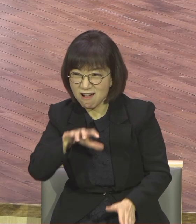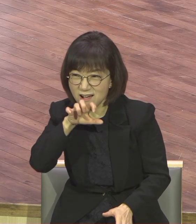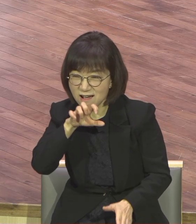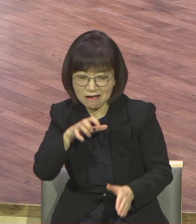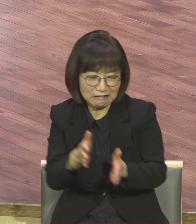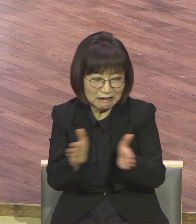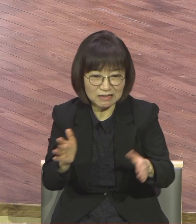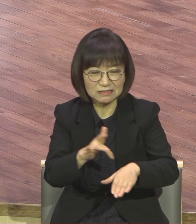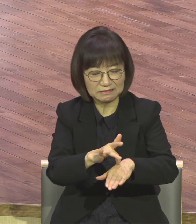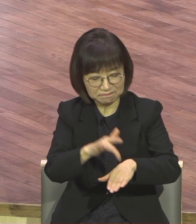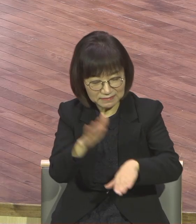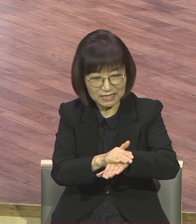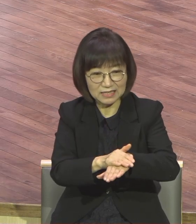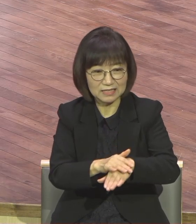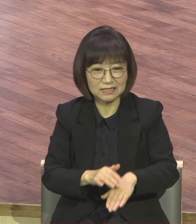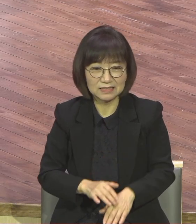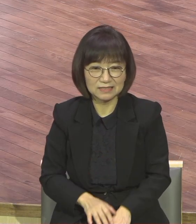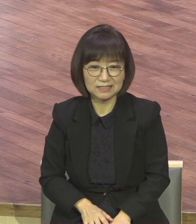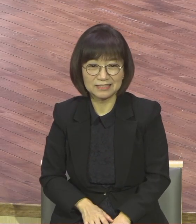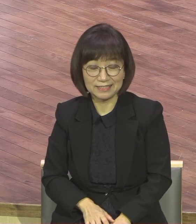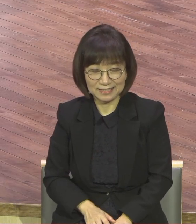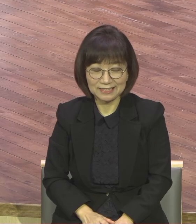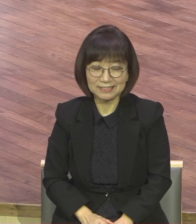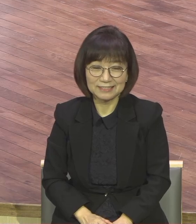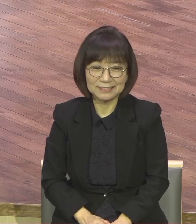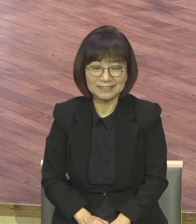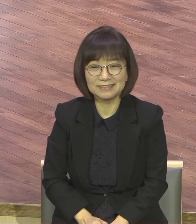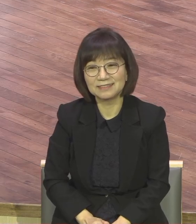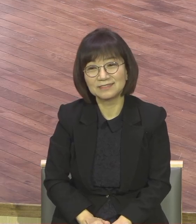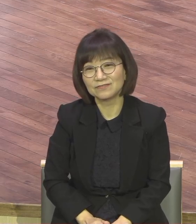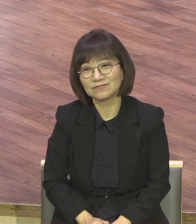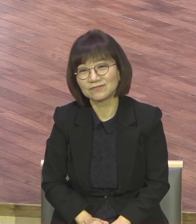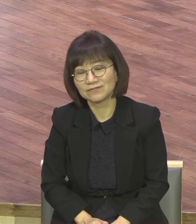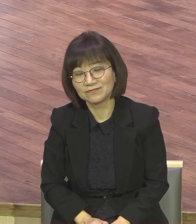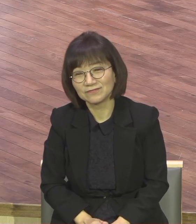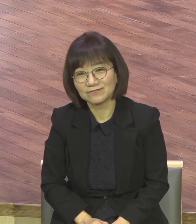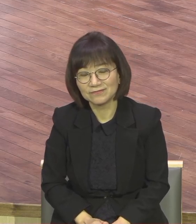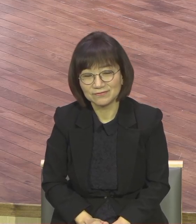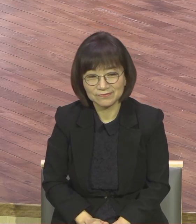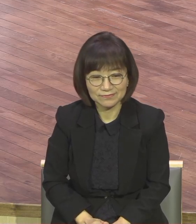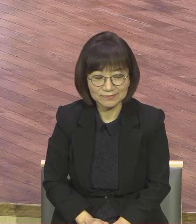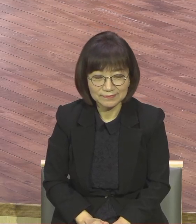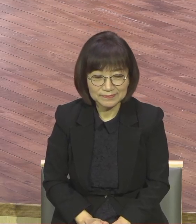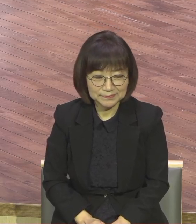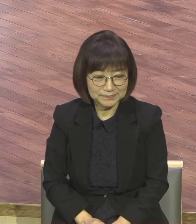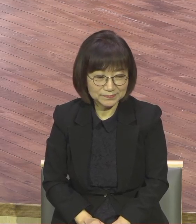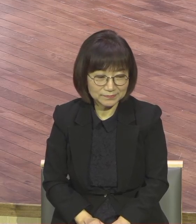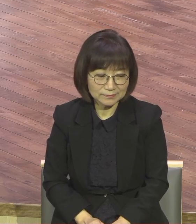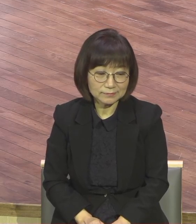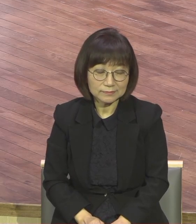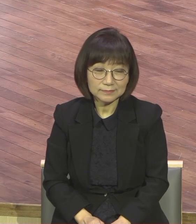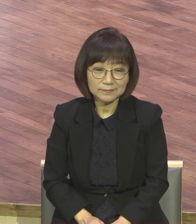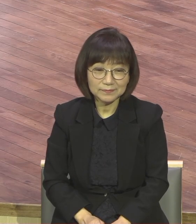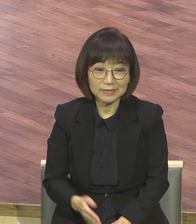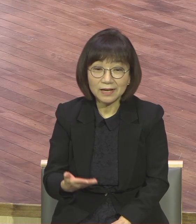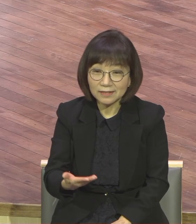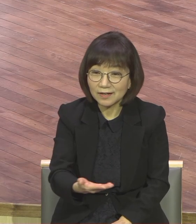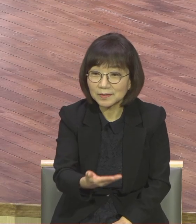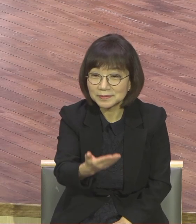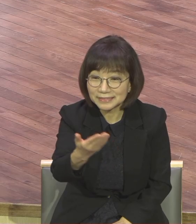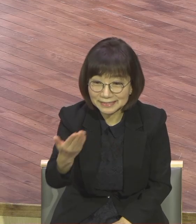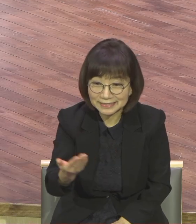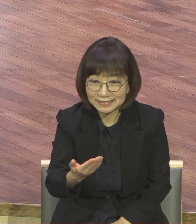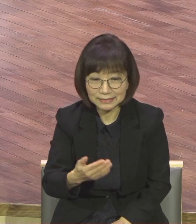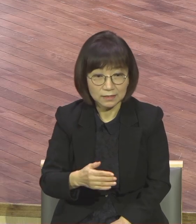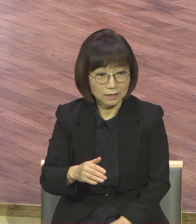우리가 단순하게 생각하더라도 여러분 삶 자체가 지금